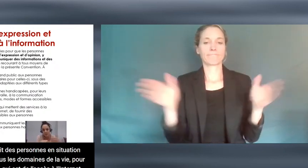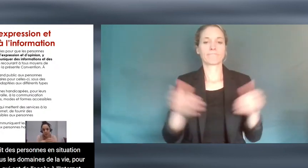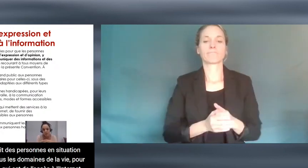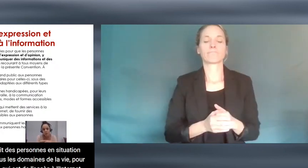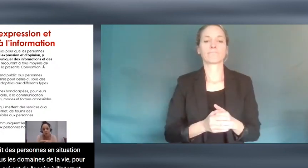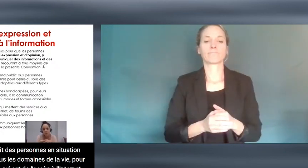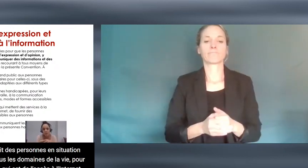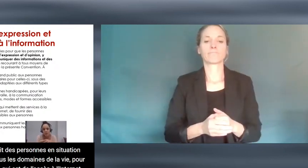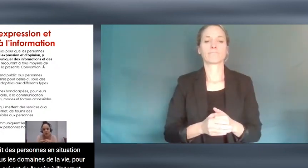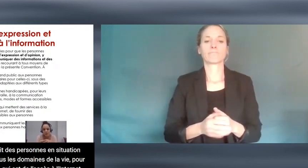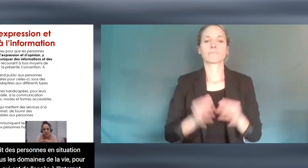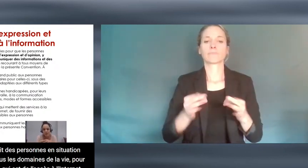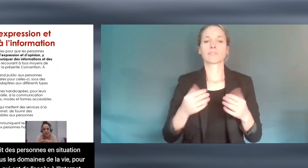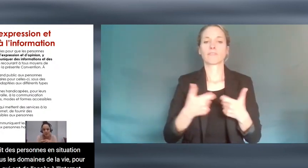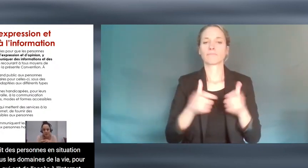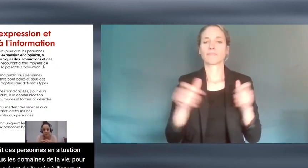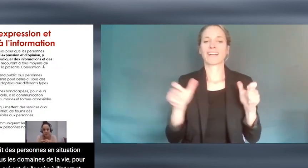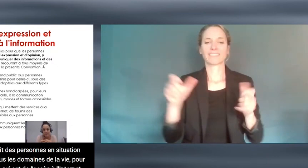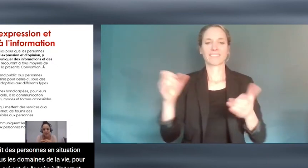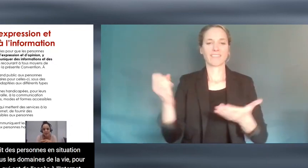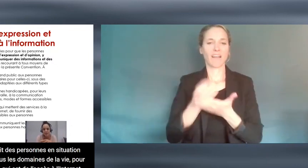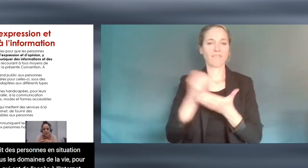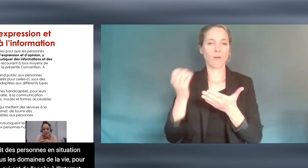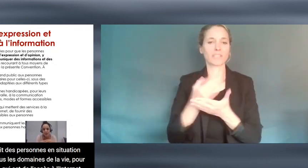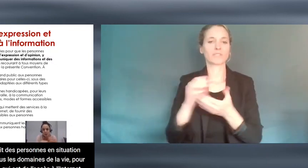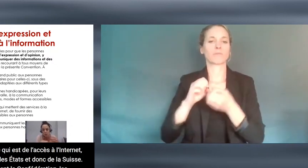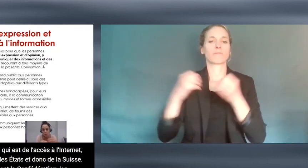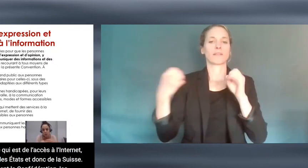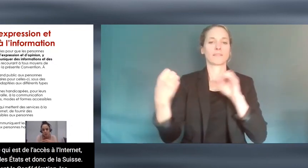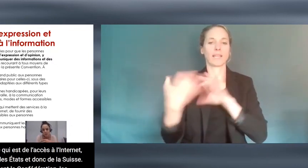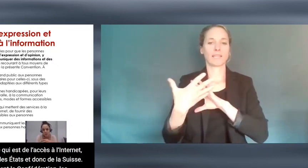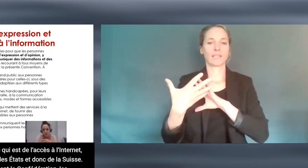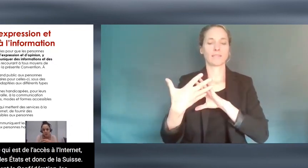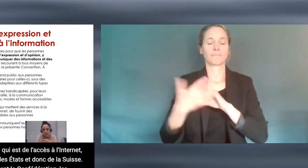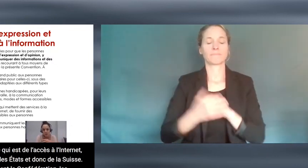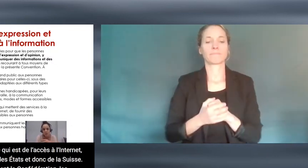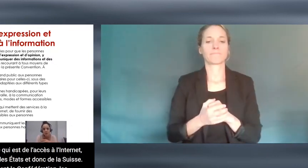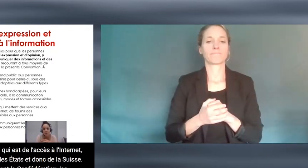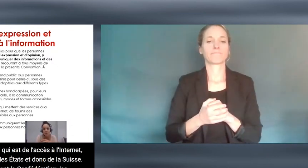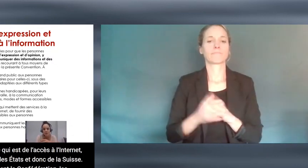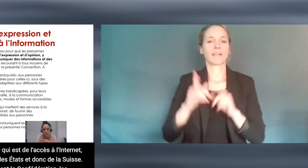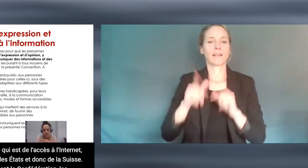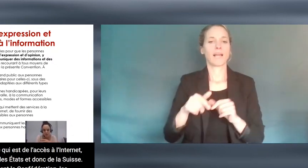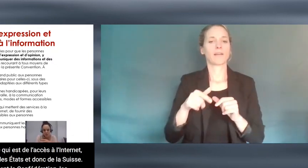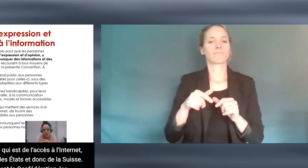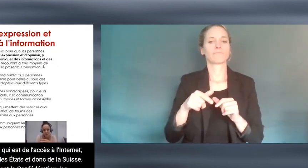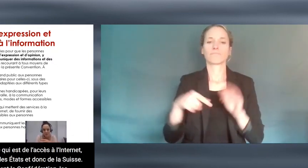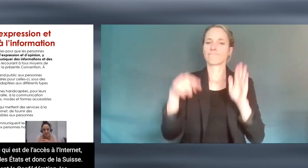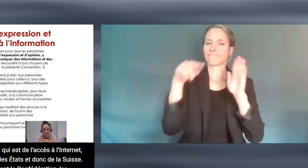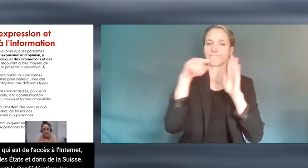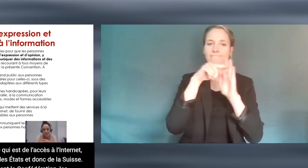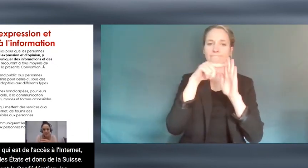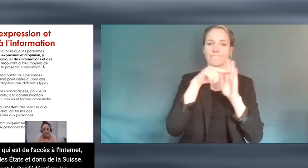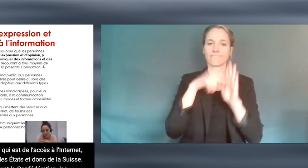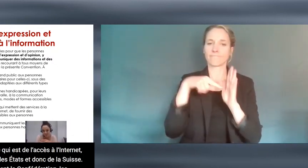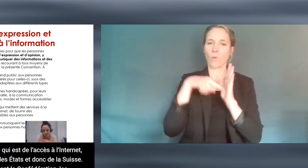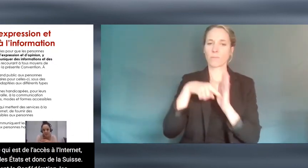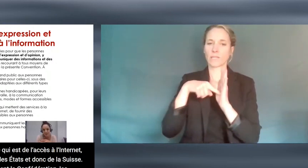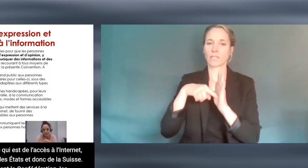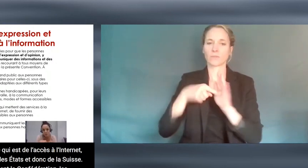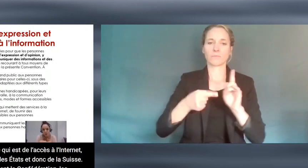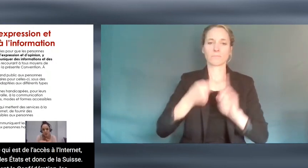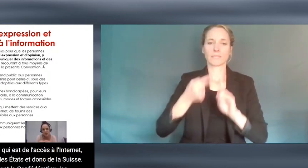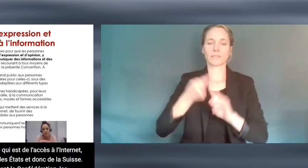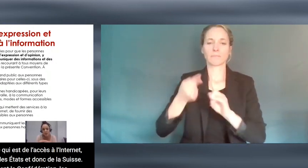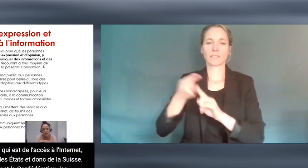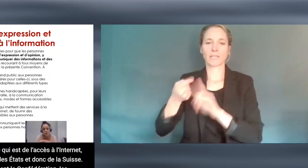à l'information, pour ce qui est de l'accès à l'Internet, elle comporte des obligations très spécifiques des États